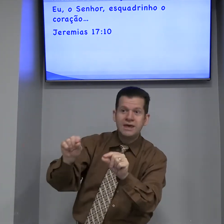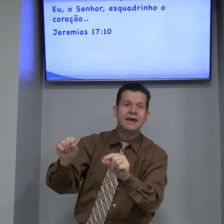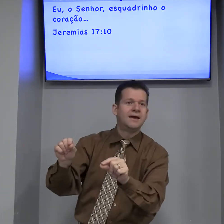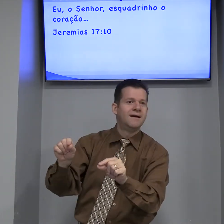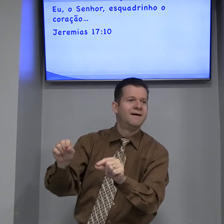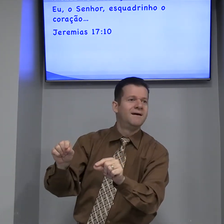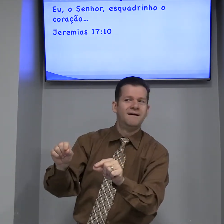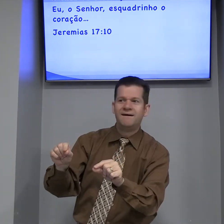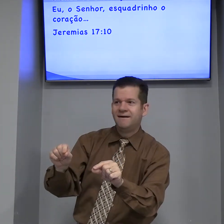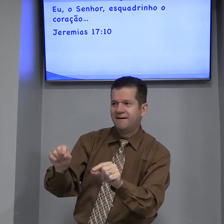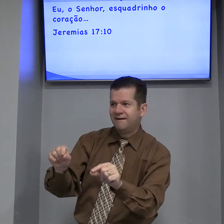quê?